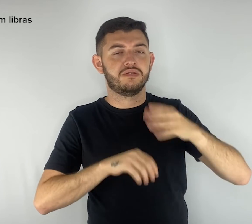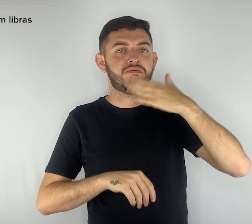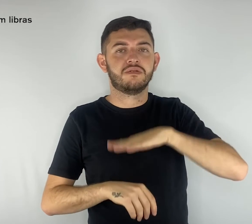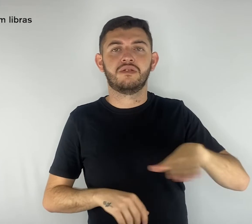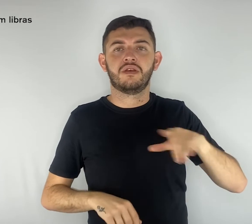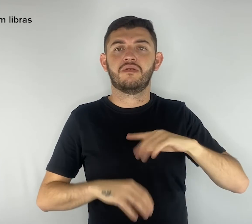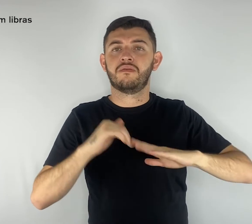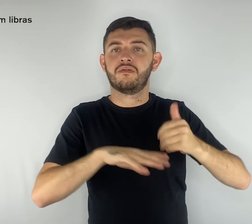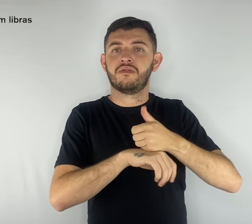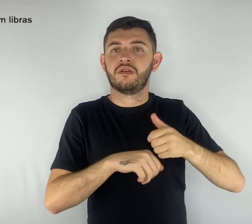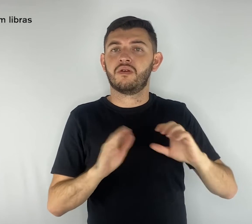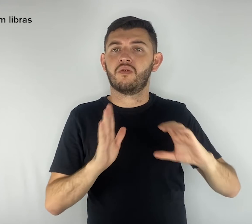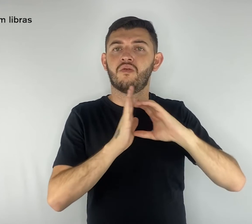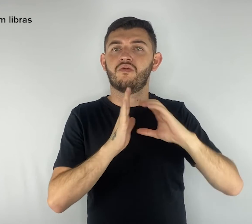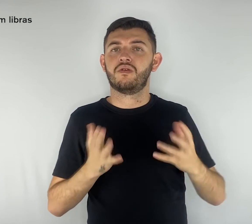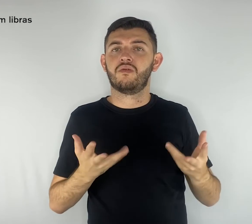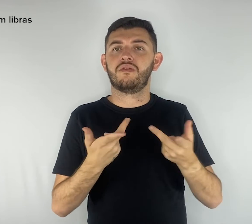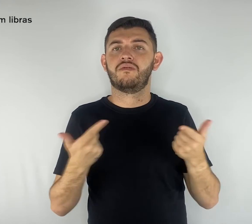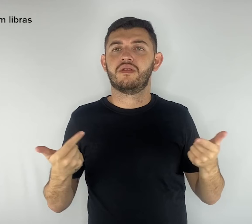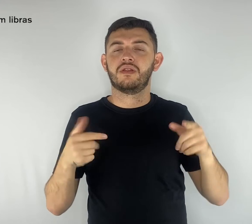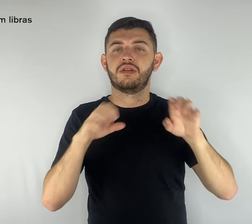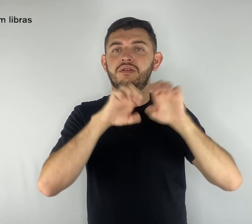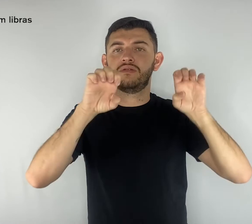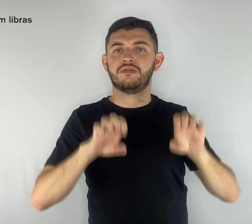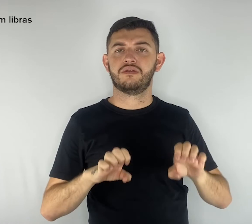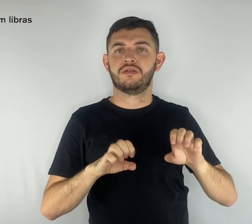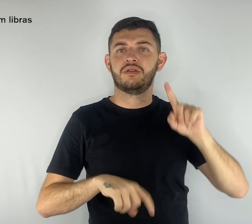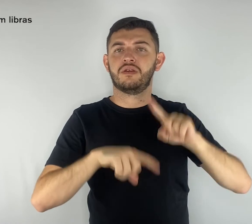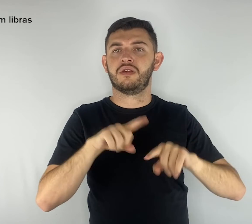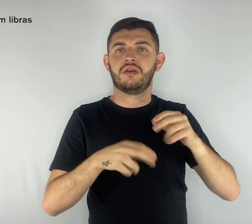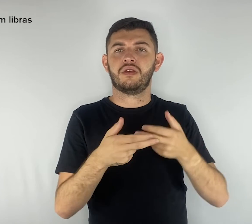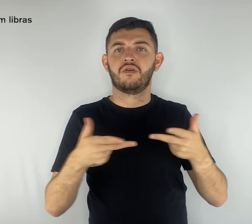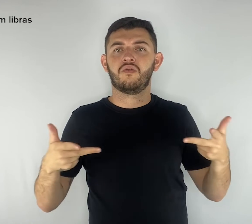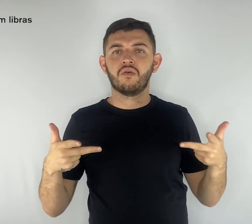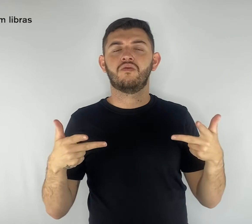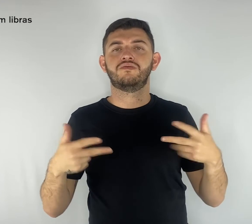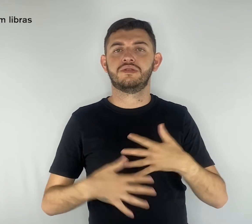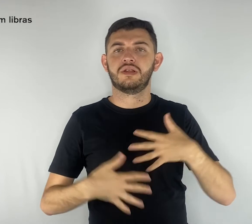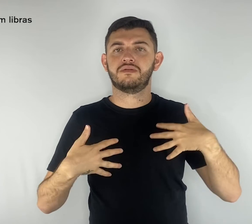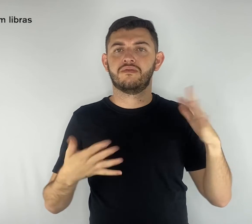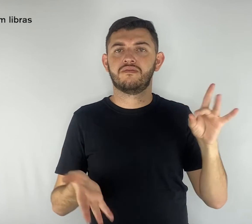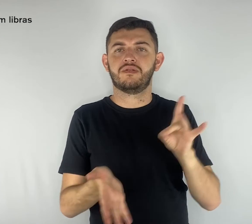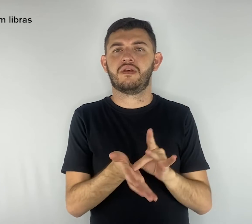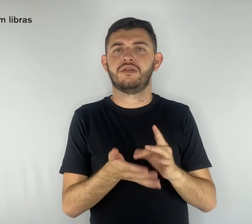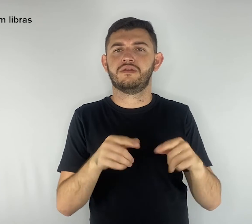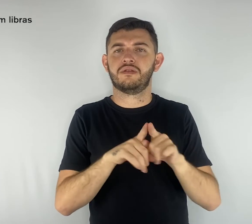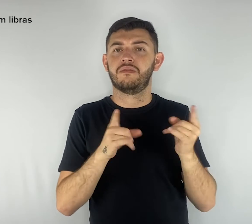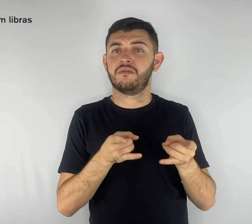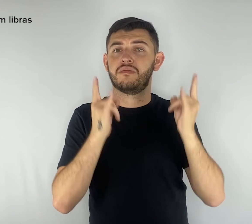e qualificados, infraestrutura, recursos e insumos satisfatórios, prédios